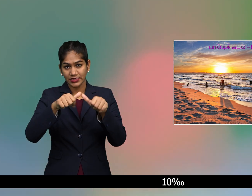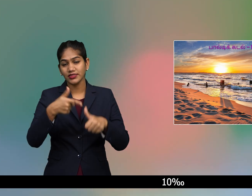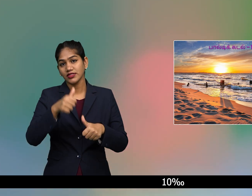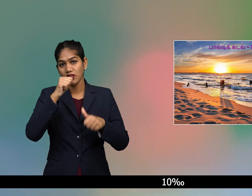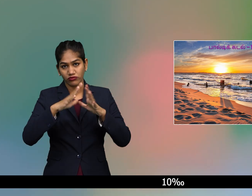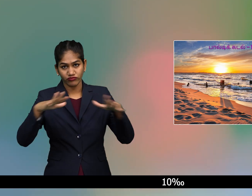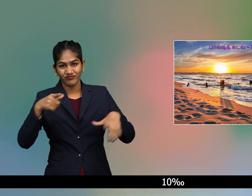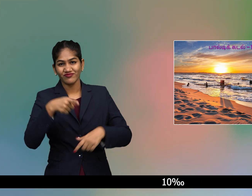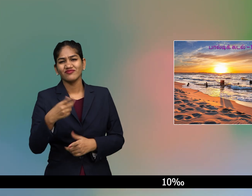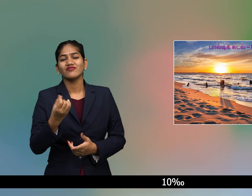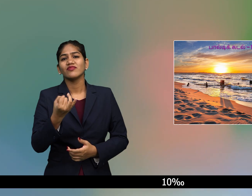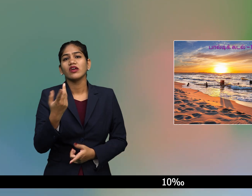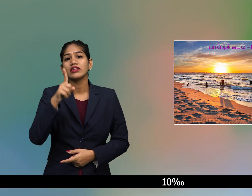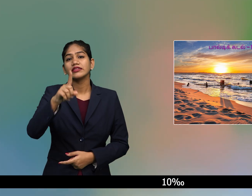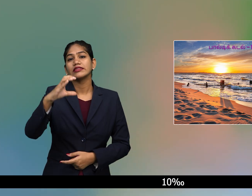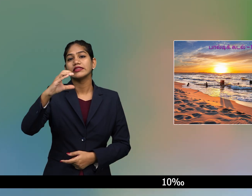10 விழுக்காடு.